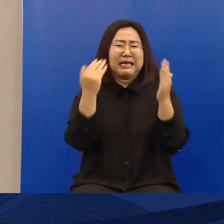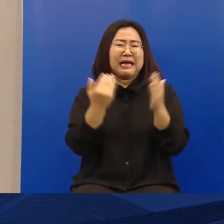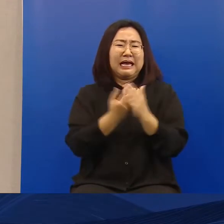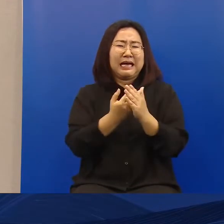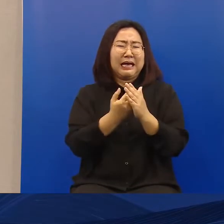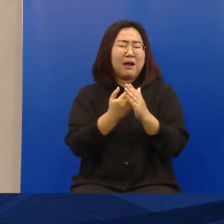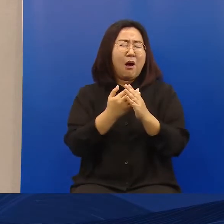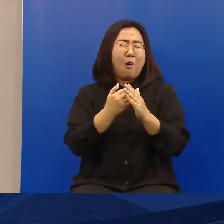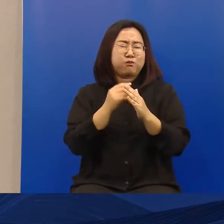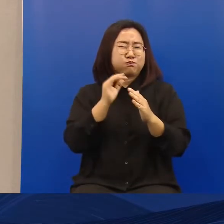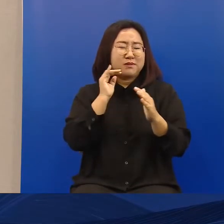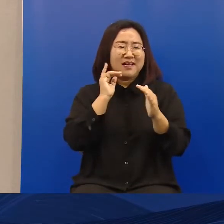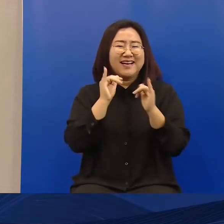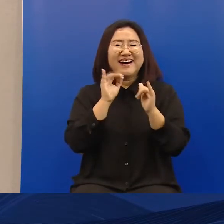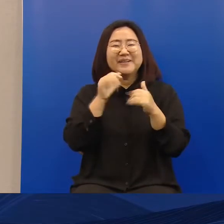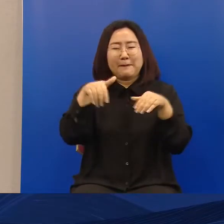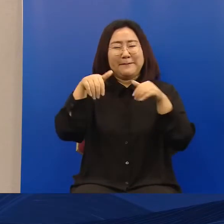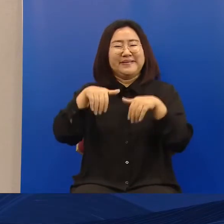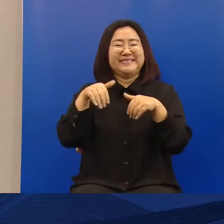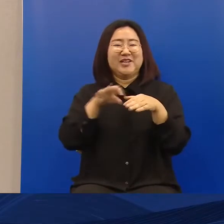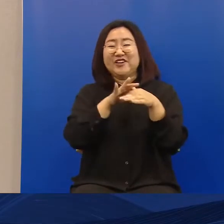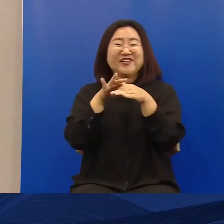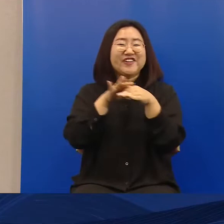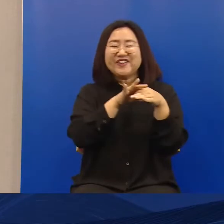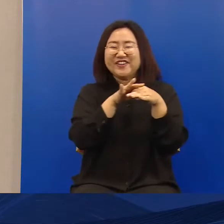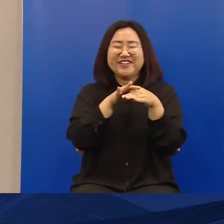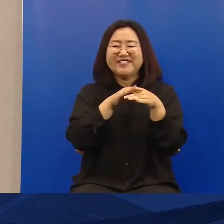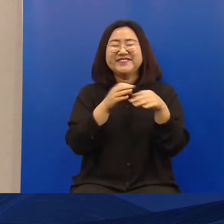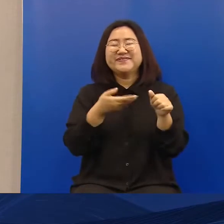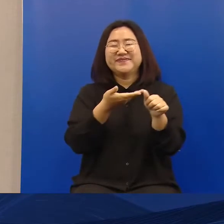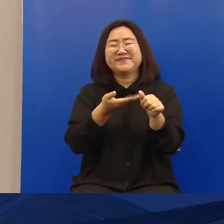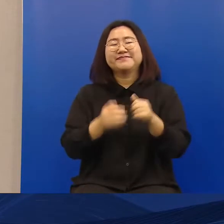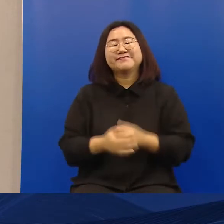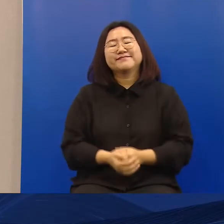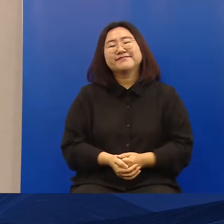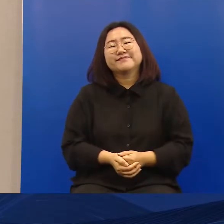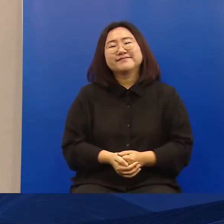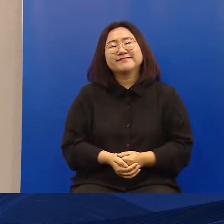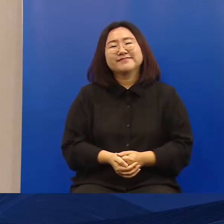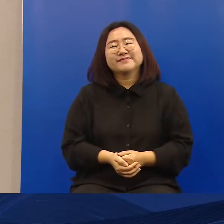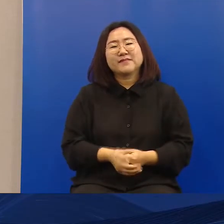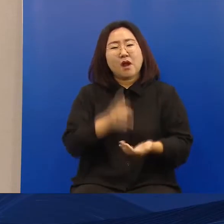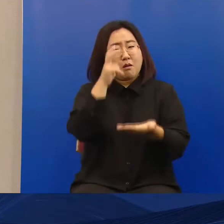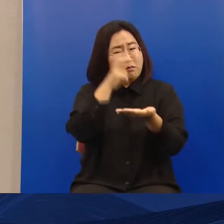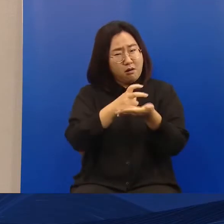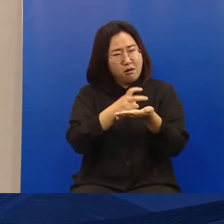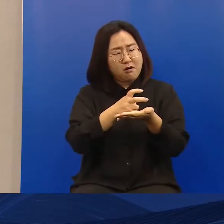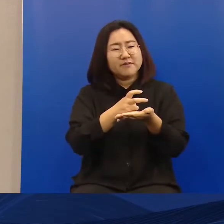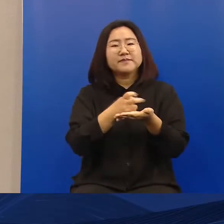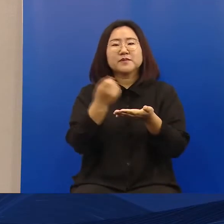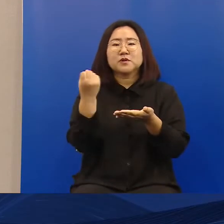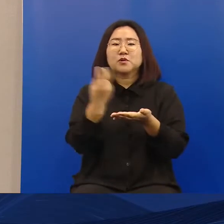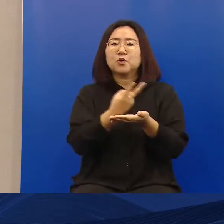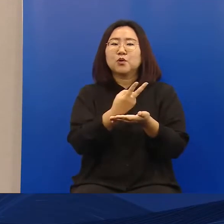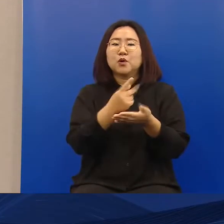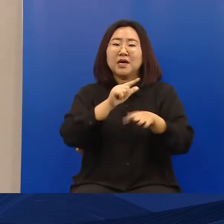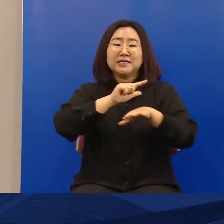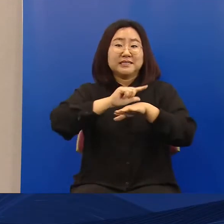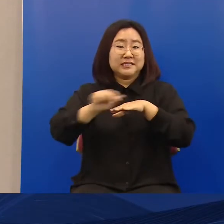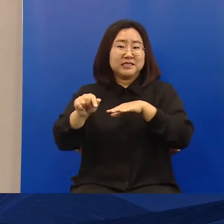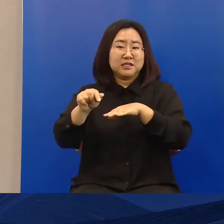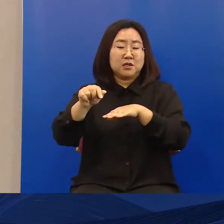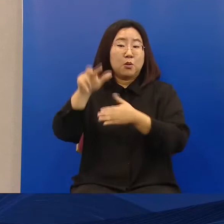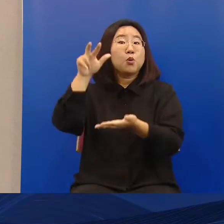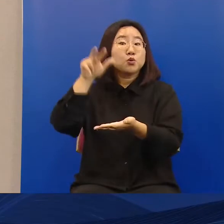우리 비서관 보좌관하고 연결해서 그렇게 하겠다는 말씀을 드리고요. 그래서 이런 법률하고